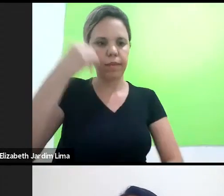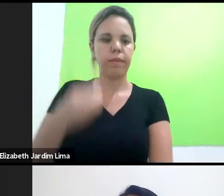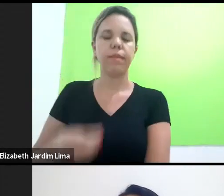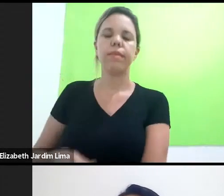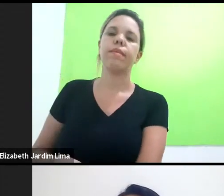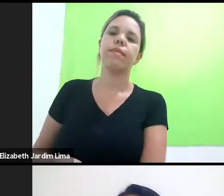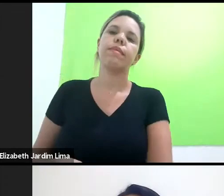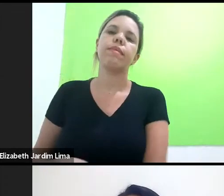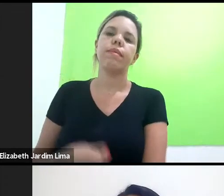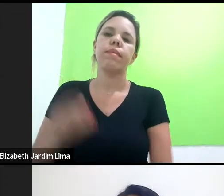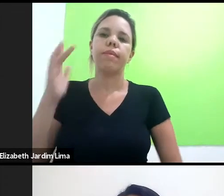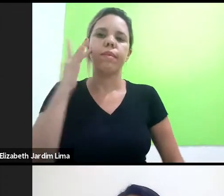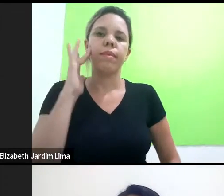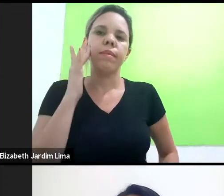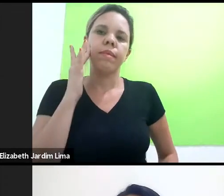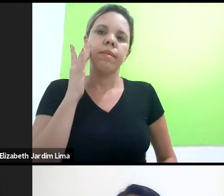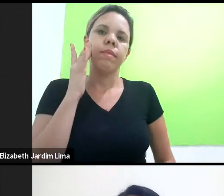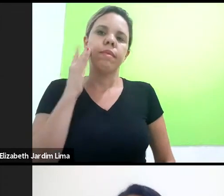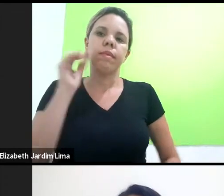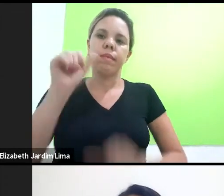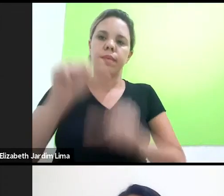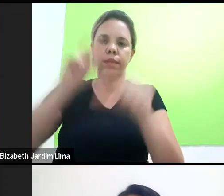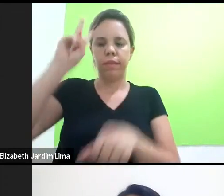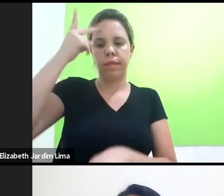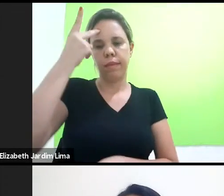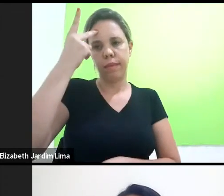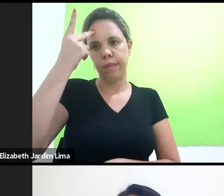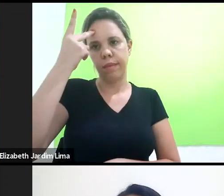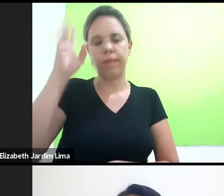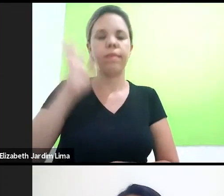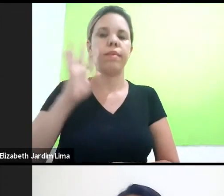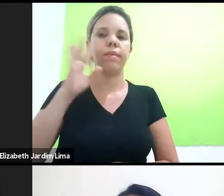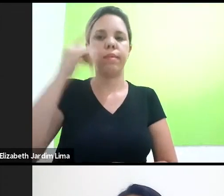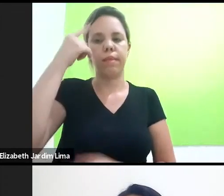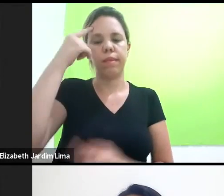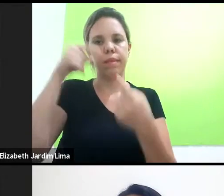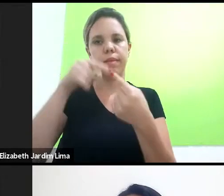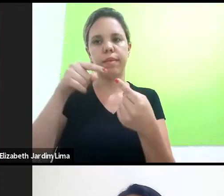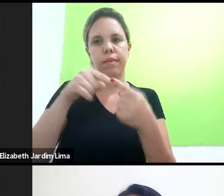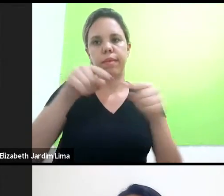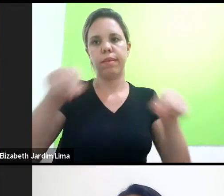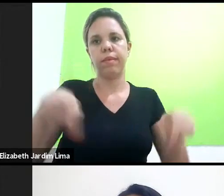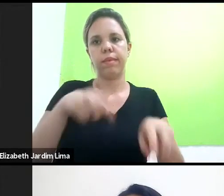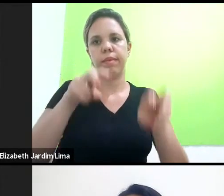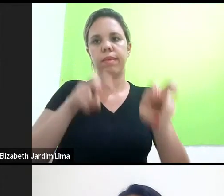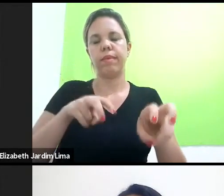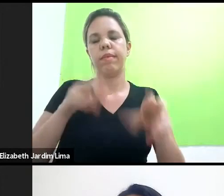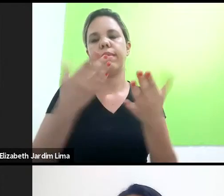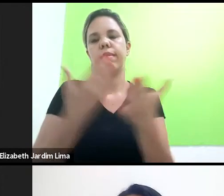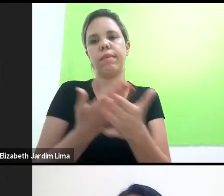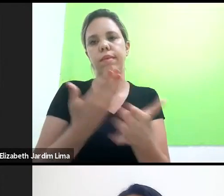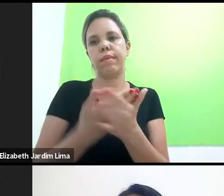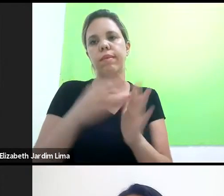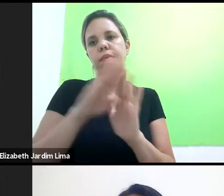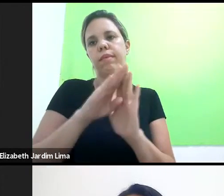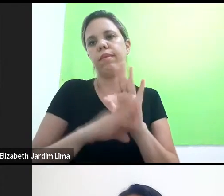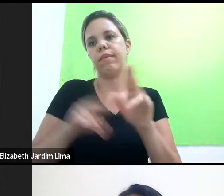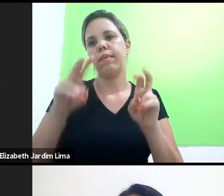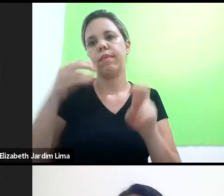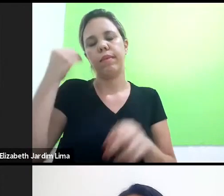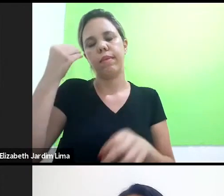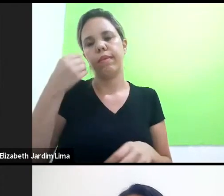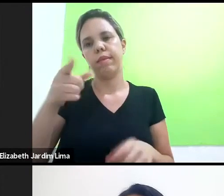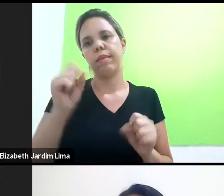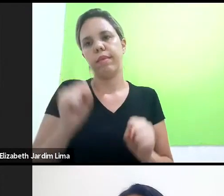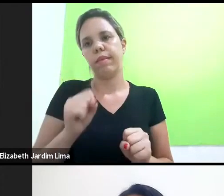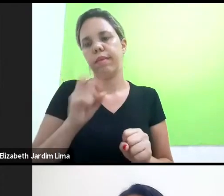Então, eu acho que essa descolonização seria legal a gente pensar ela dos bancos da sala de aula, dos temas, mas também dessas vivências. Se vocês pudessem